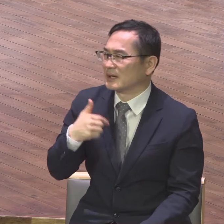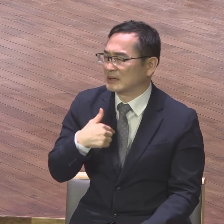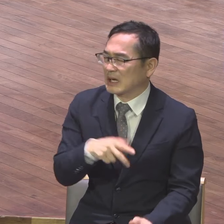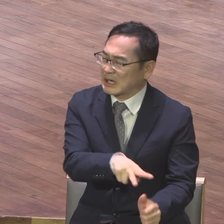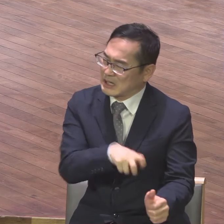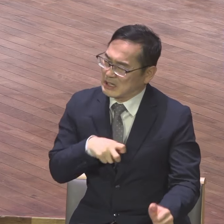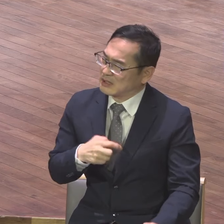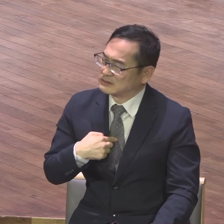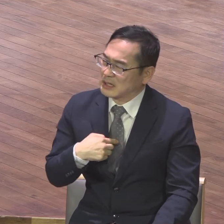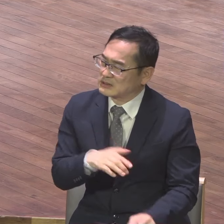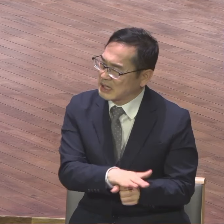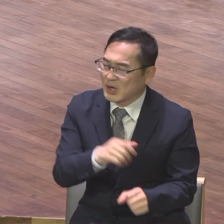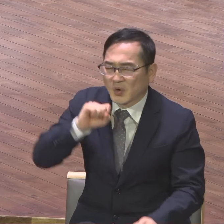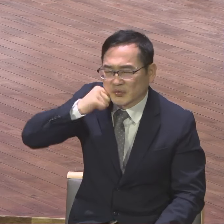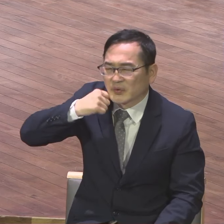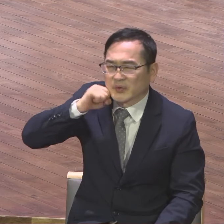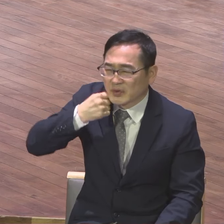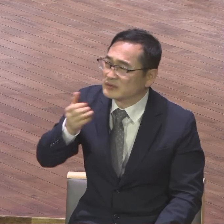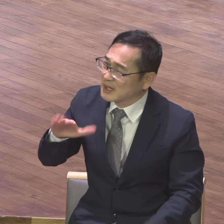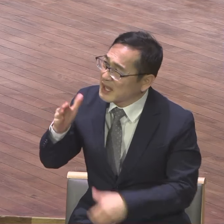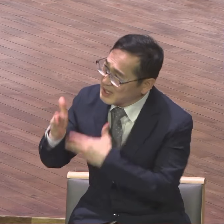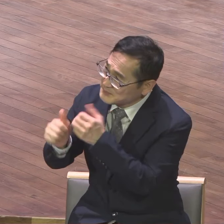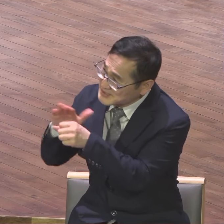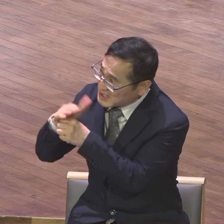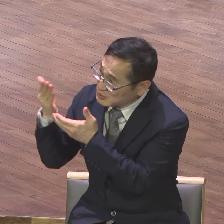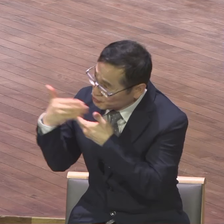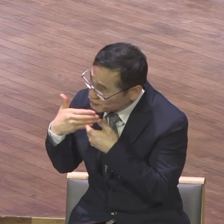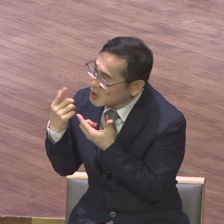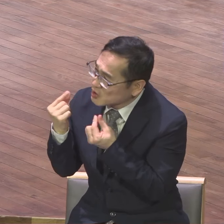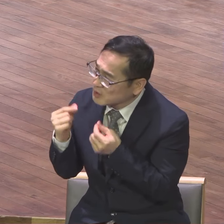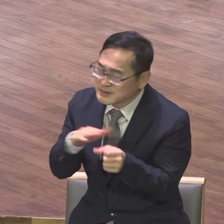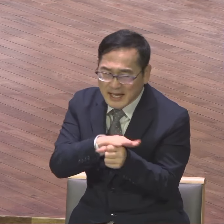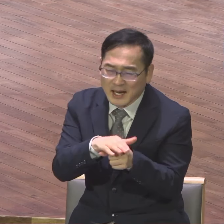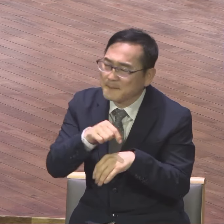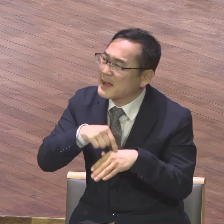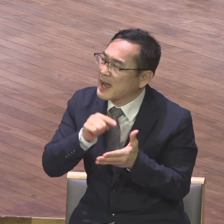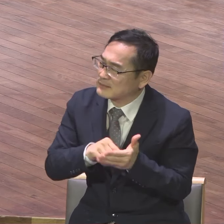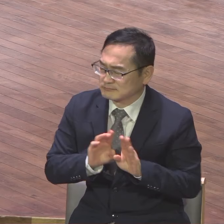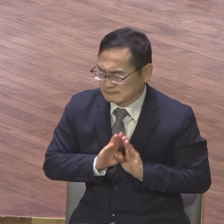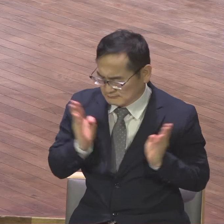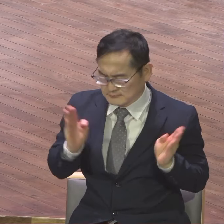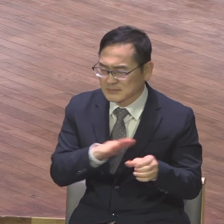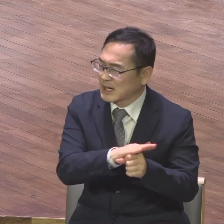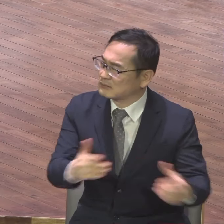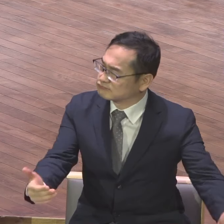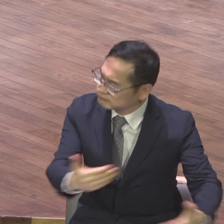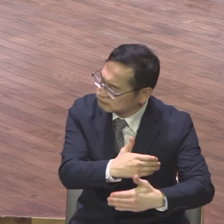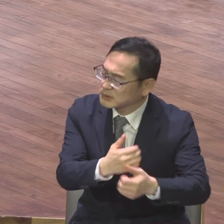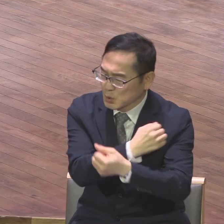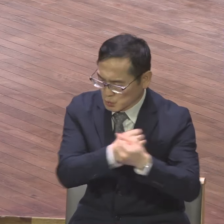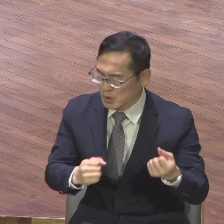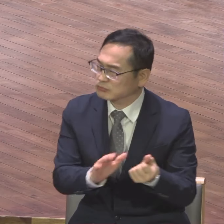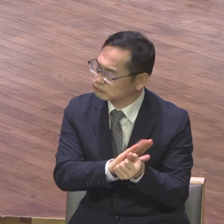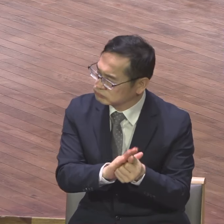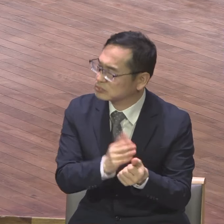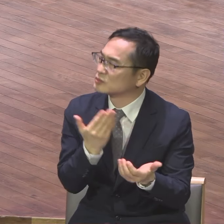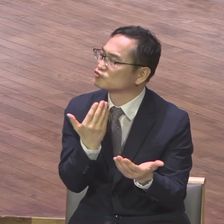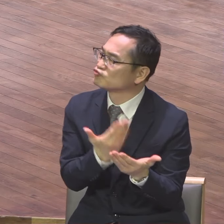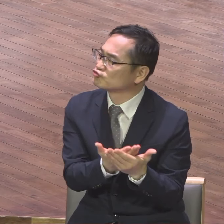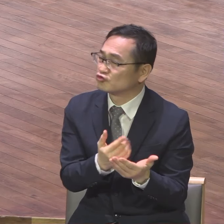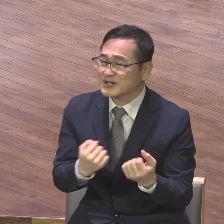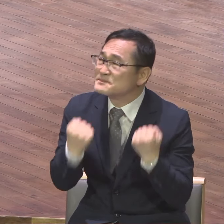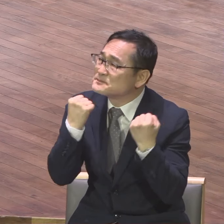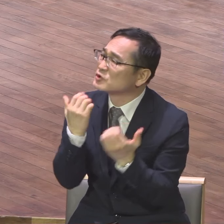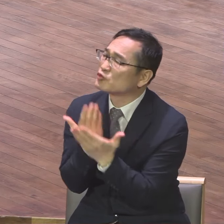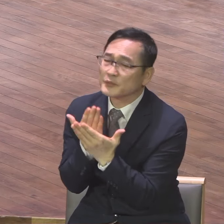도저히 사랑할 수 없는데 하나님이 사랑이시니 내 마음에 그 사랑으로 그 사람을 용서하고 수용하고 사랑할 수